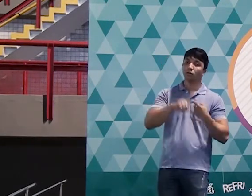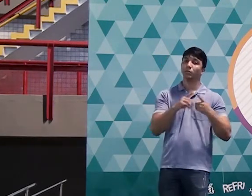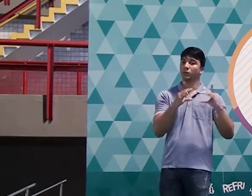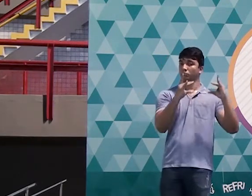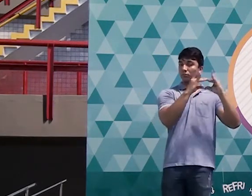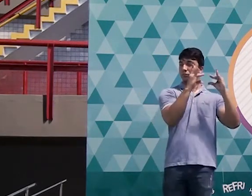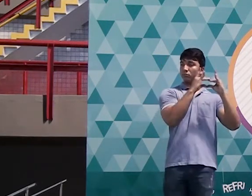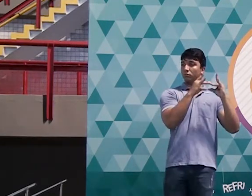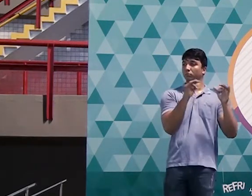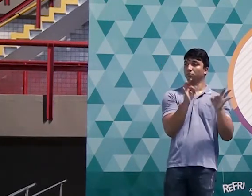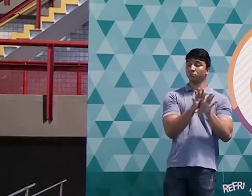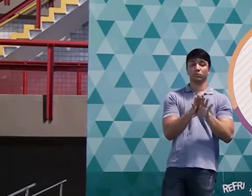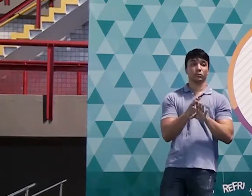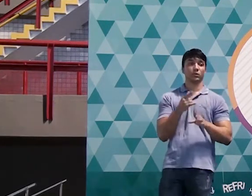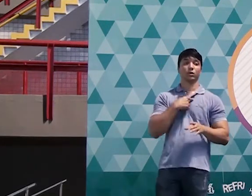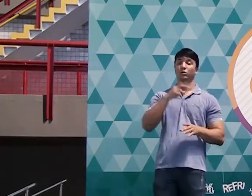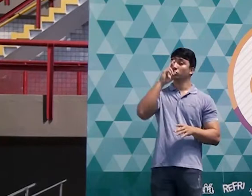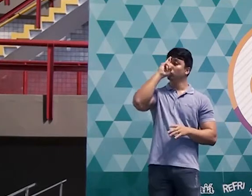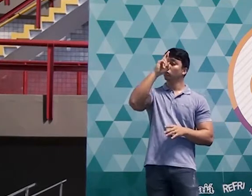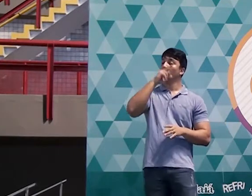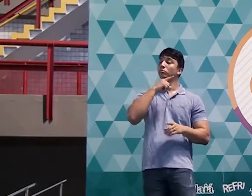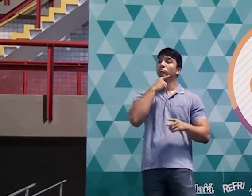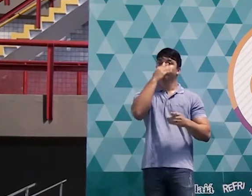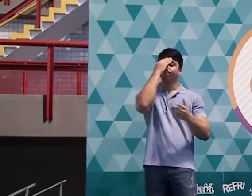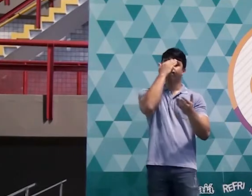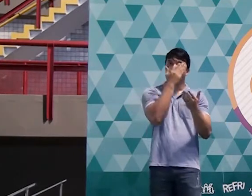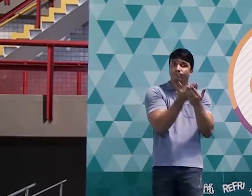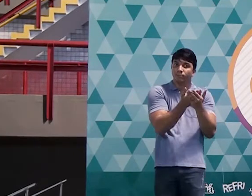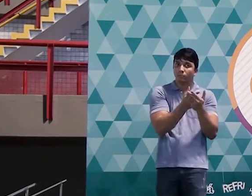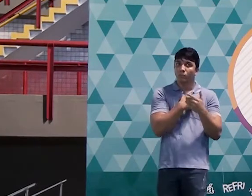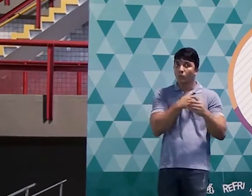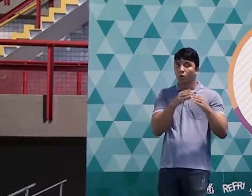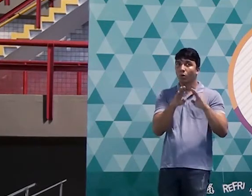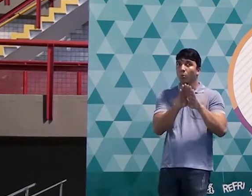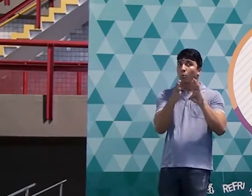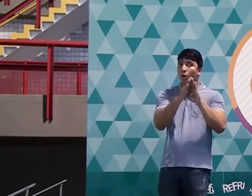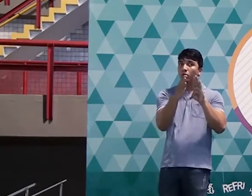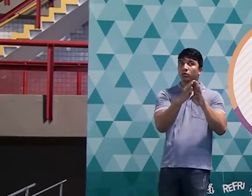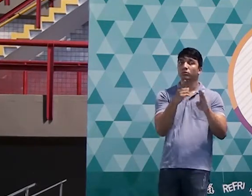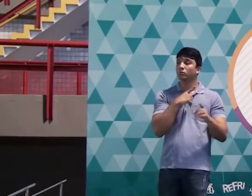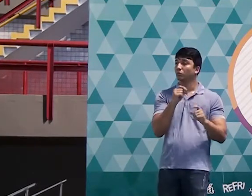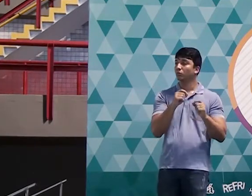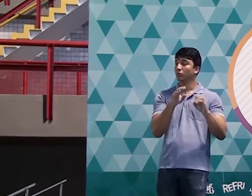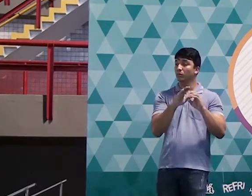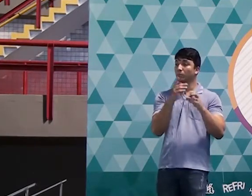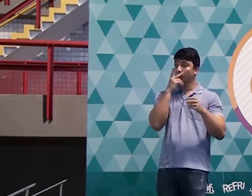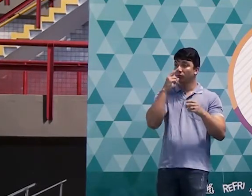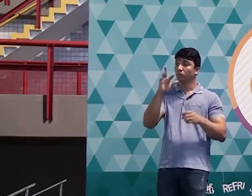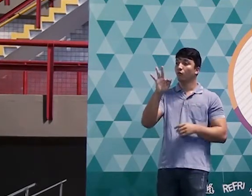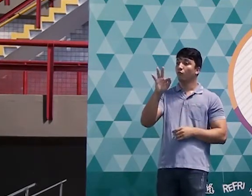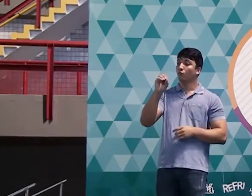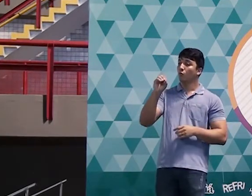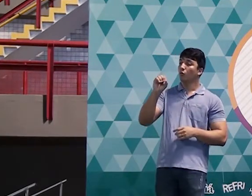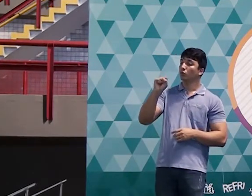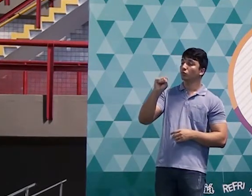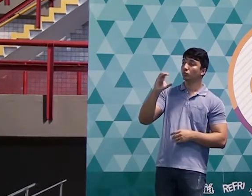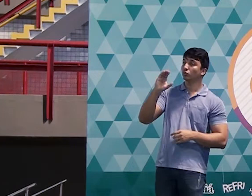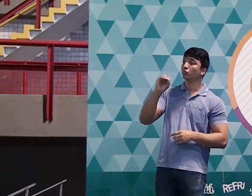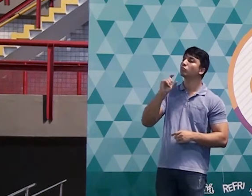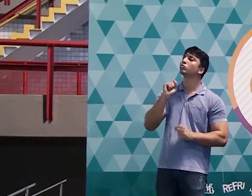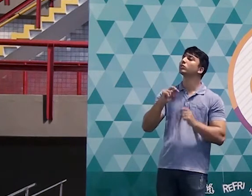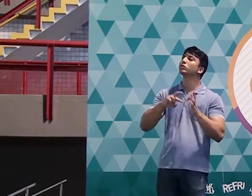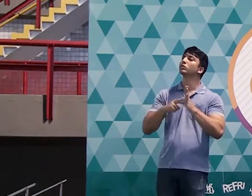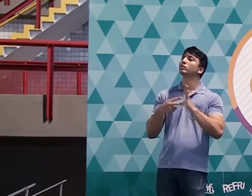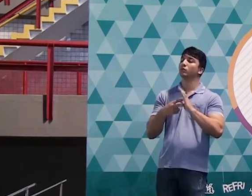castelo. O Senhor não confia no portão. Então o castelo tem um fosso que separa